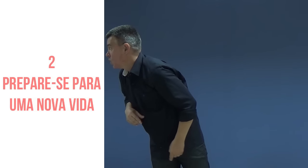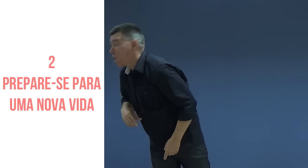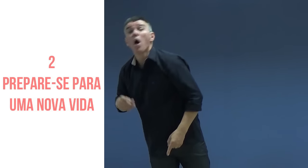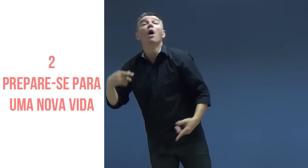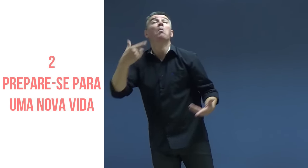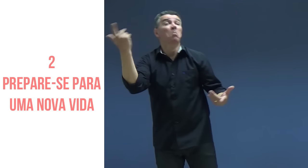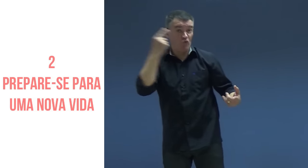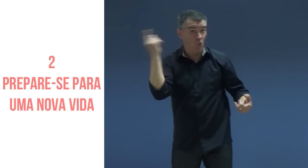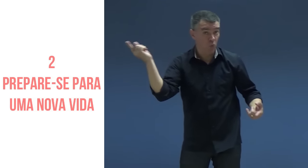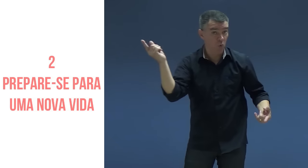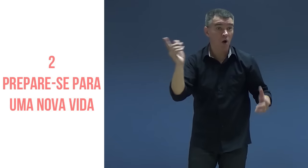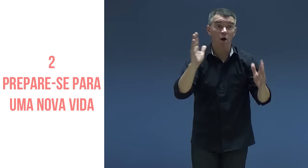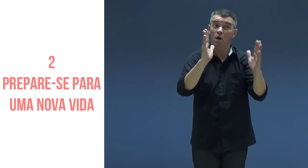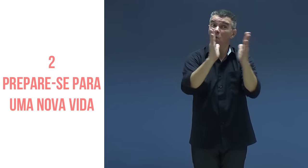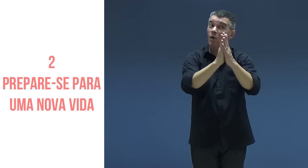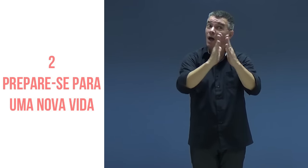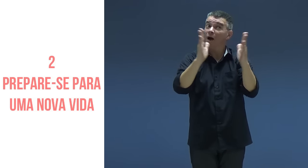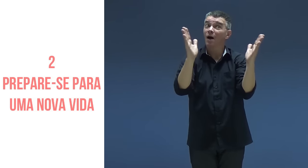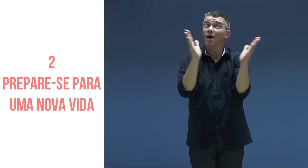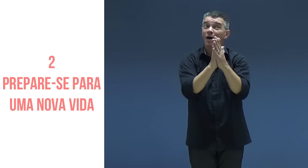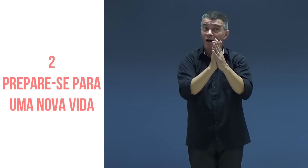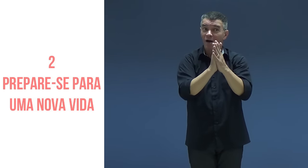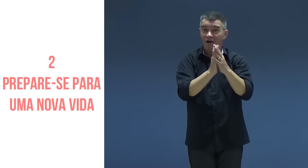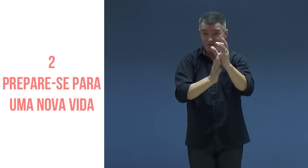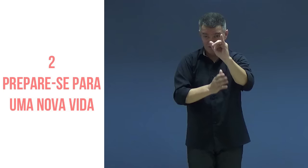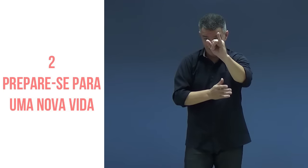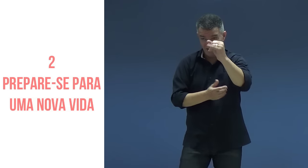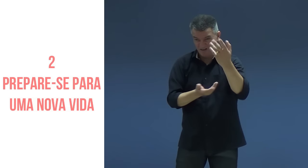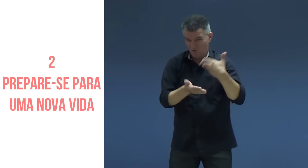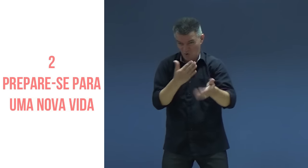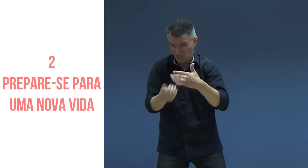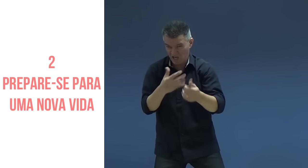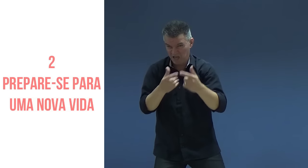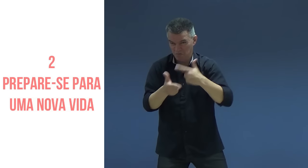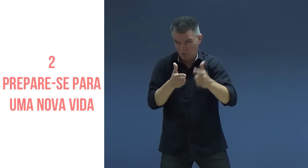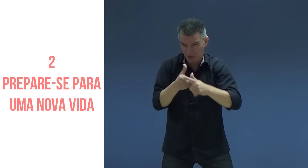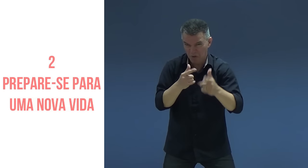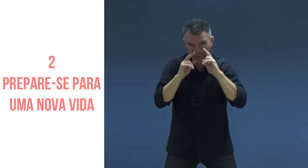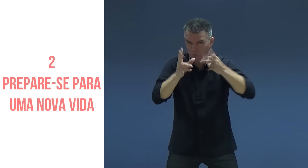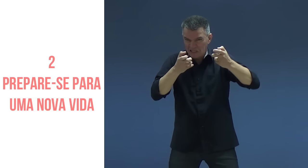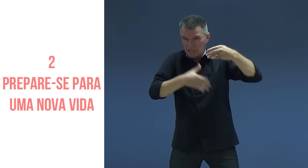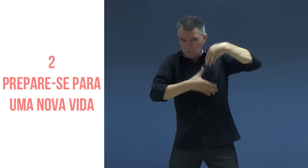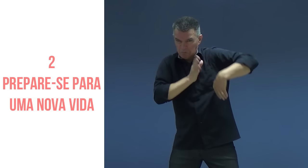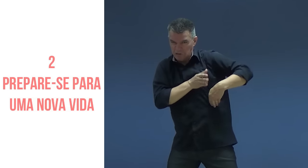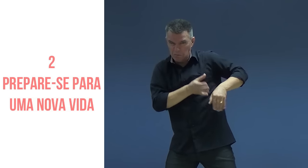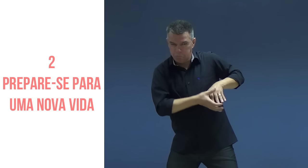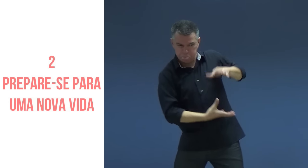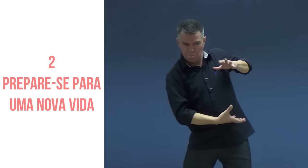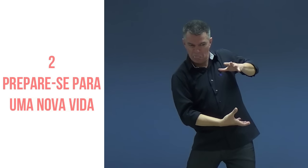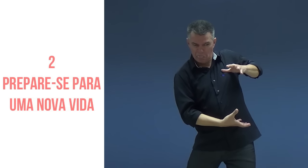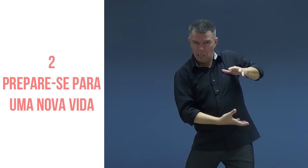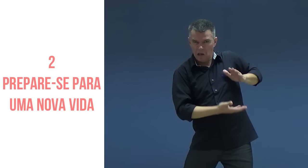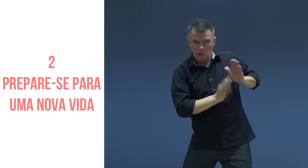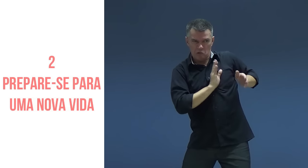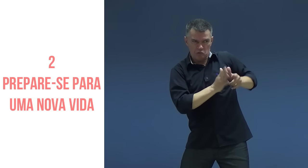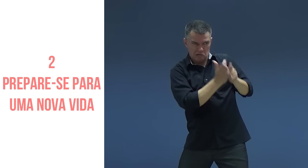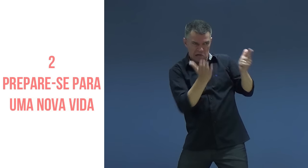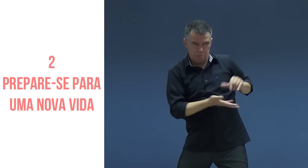Presta atenção aqui. Vocês viram ali? Ah, oração. Né? Então, se você não percebe os problemas